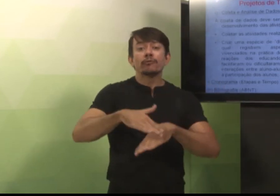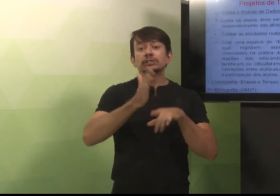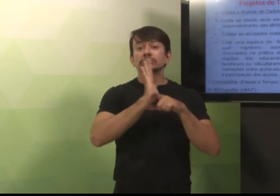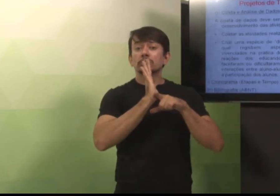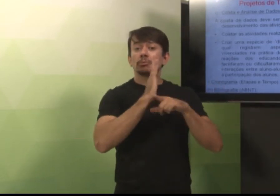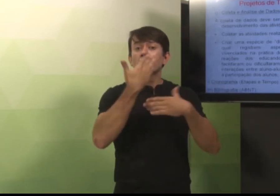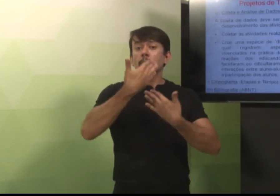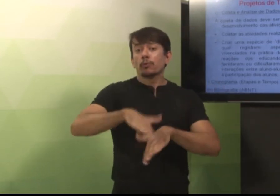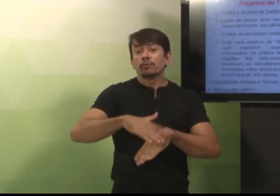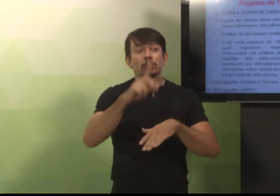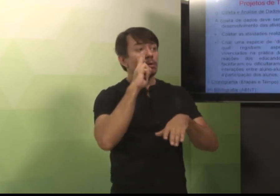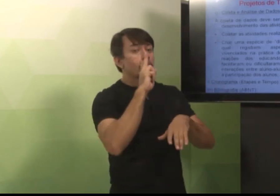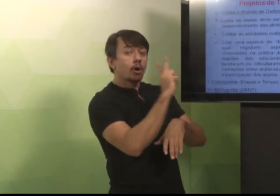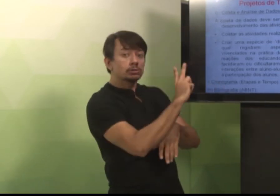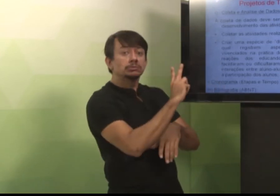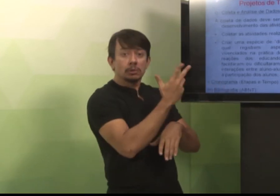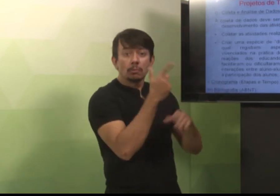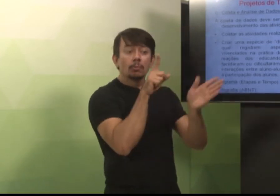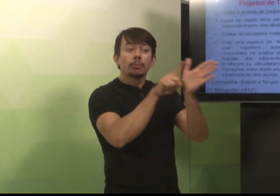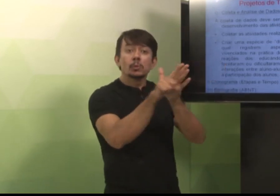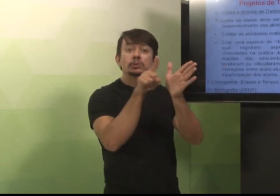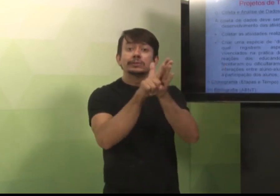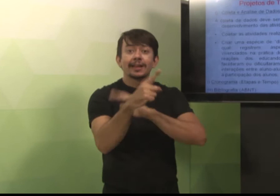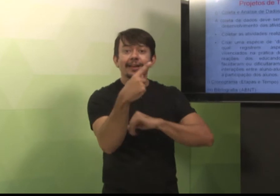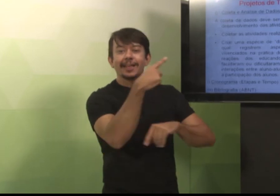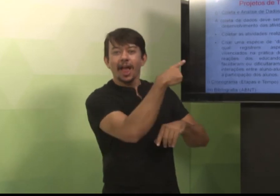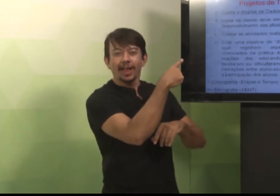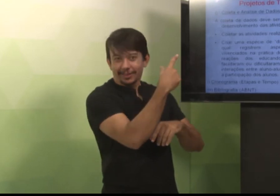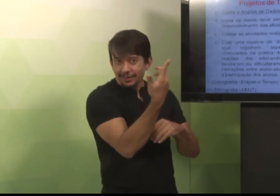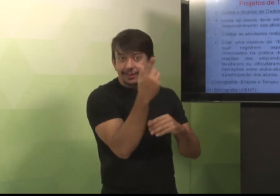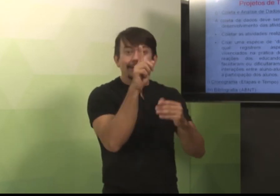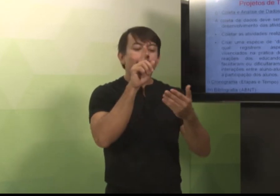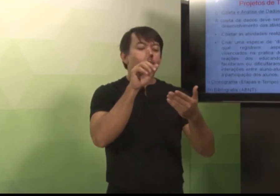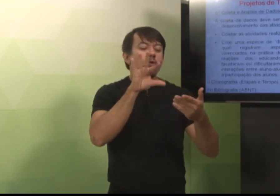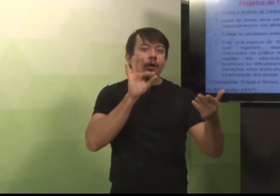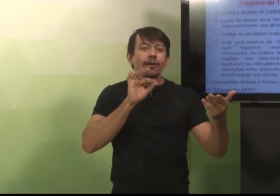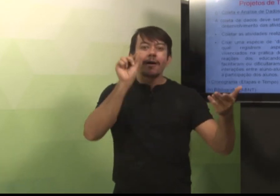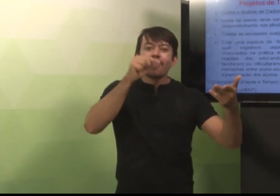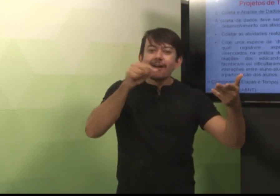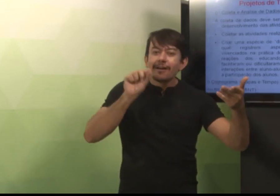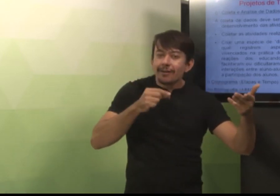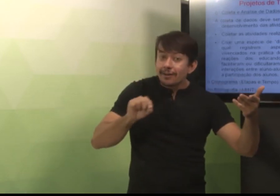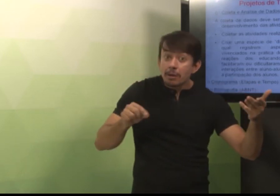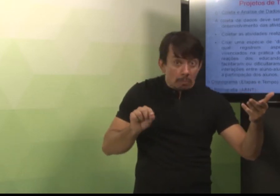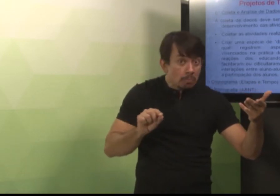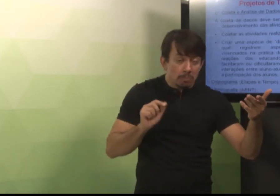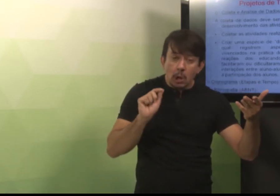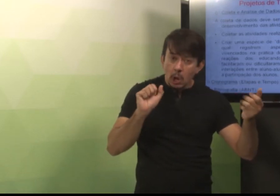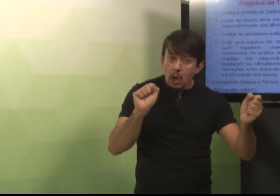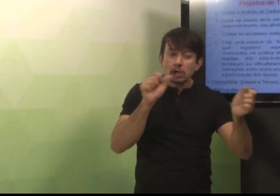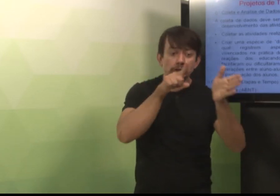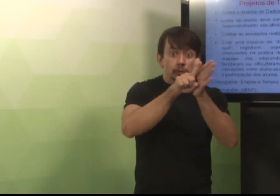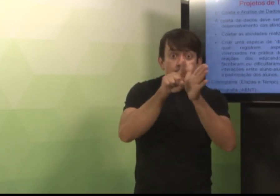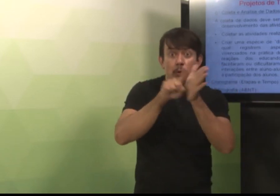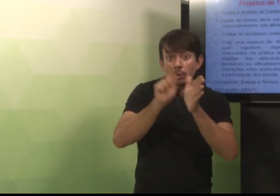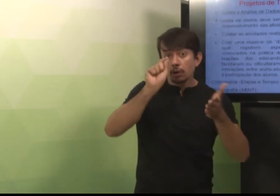o que vai auxiliá-los na avaliação. Então, eles podem responder, pode ter atividade para